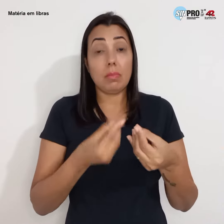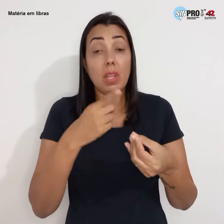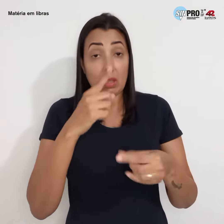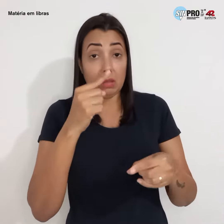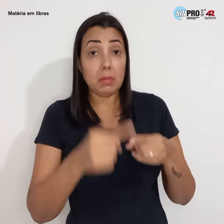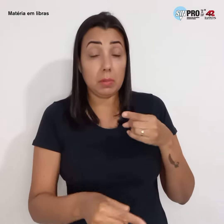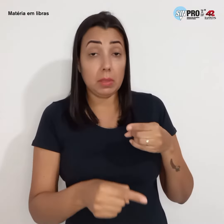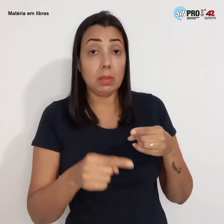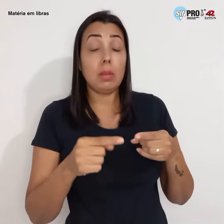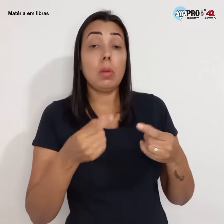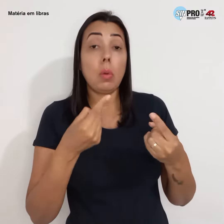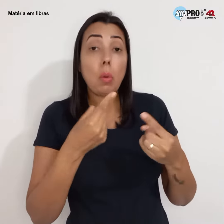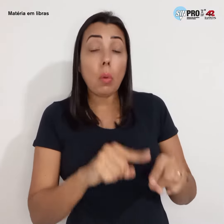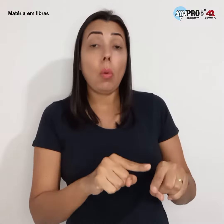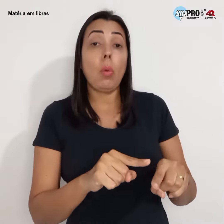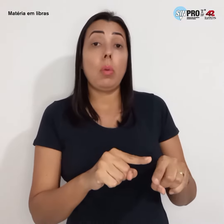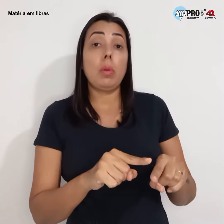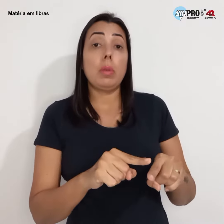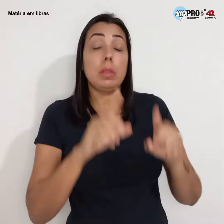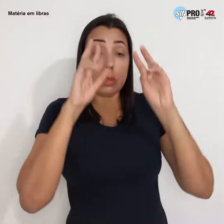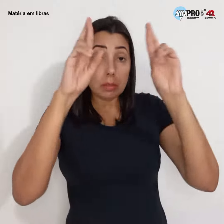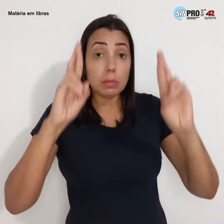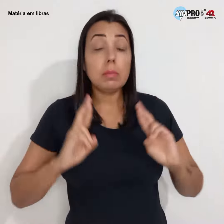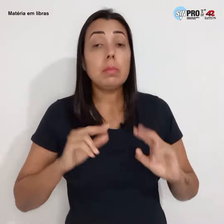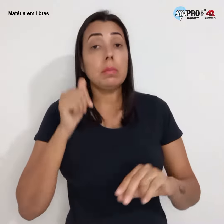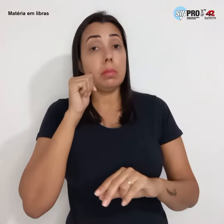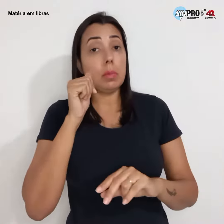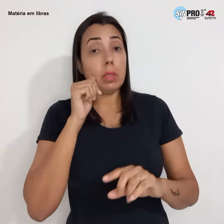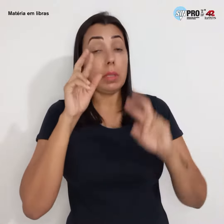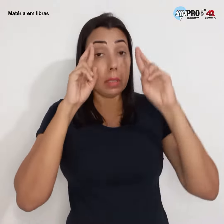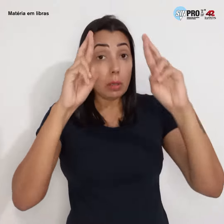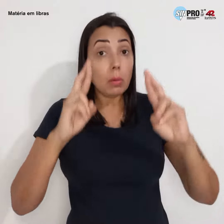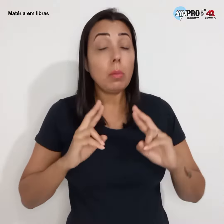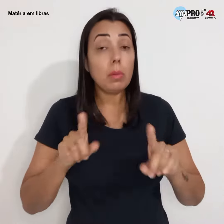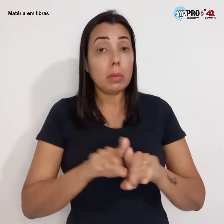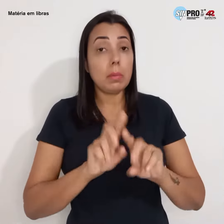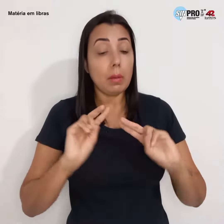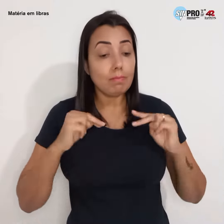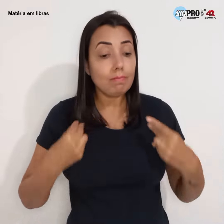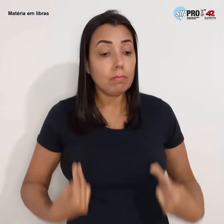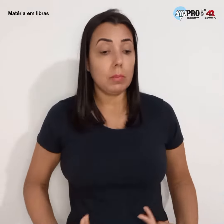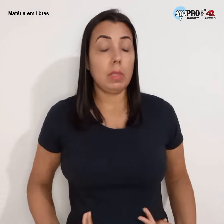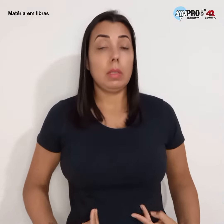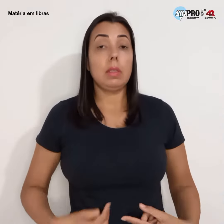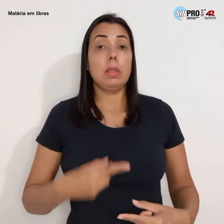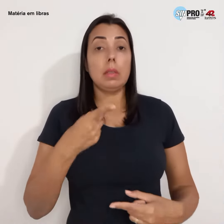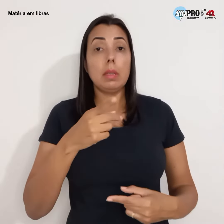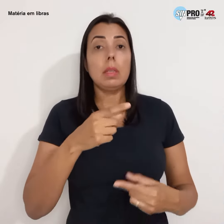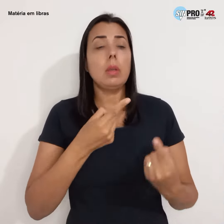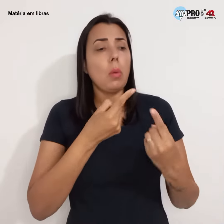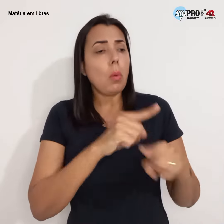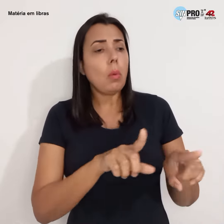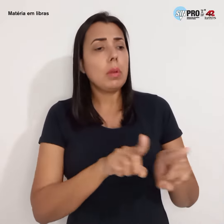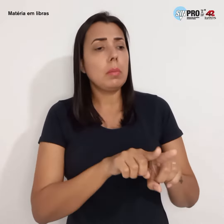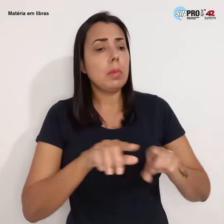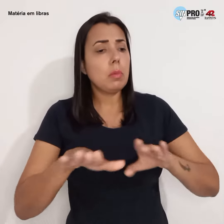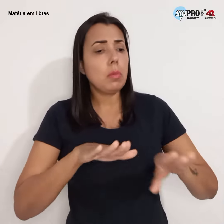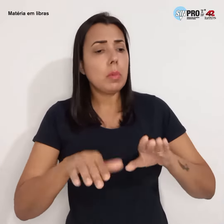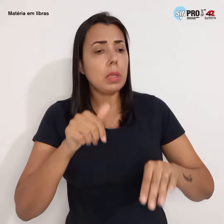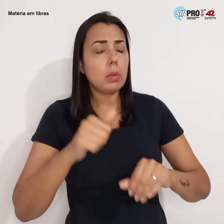Esse veto atenta contra a dignidade da mulher, contra a dignidade humana. Para além de contrariar movimentos